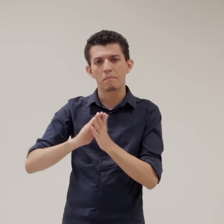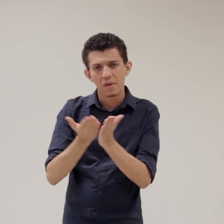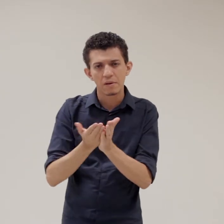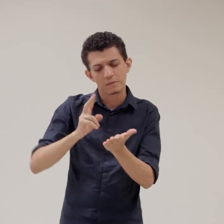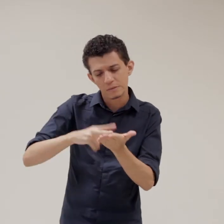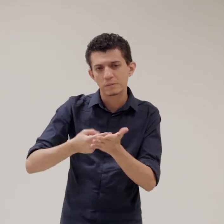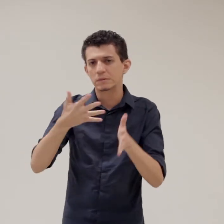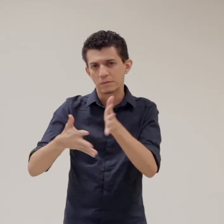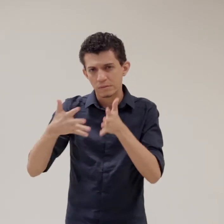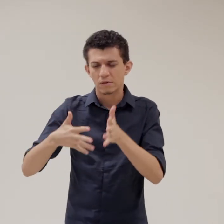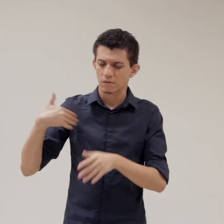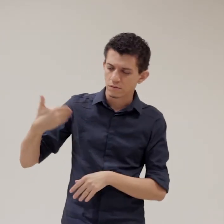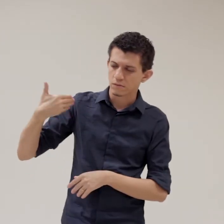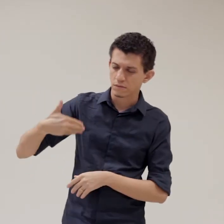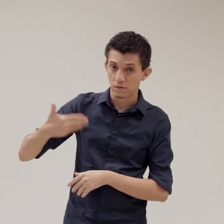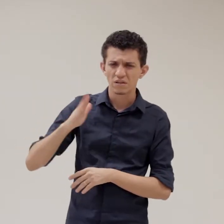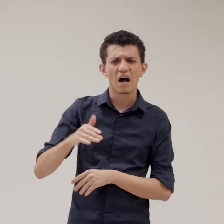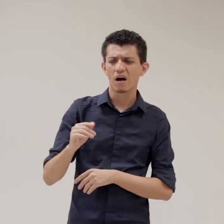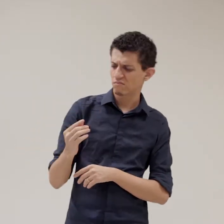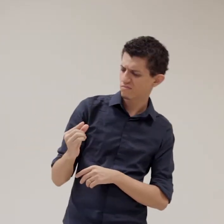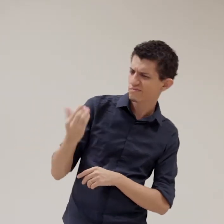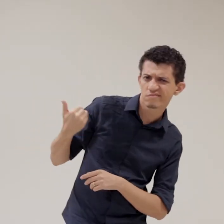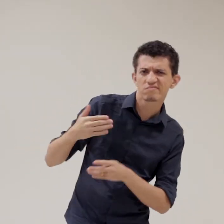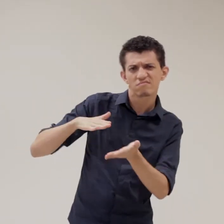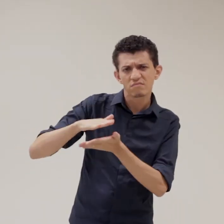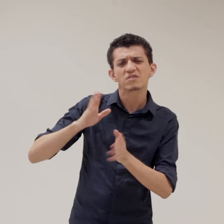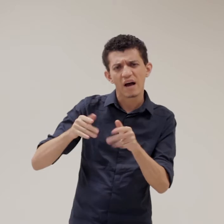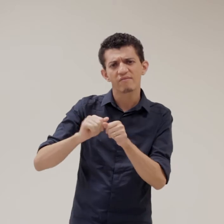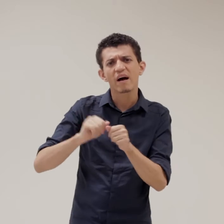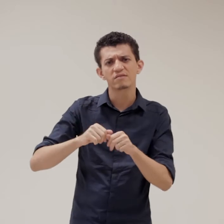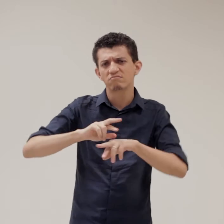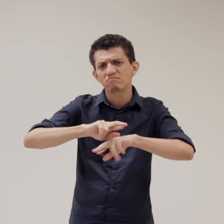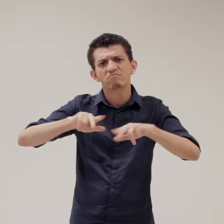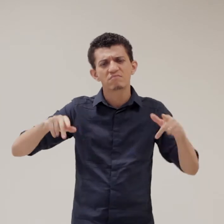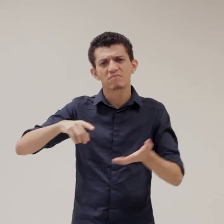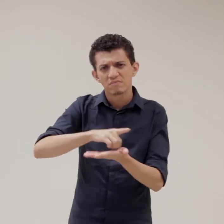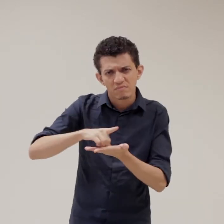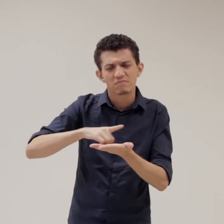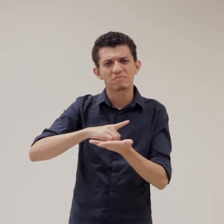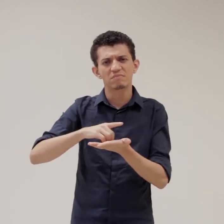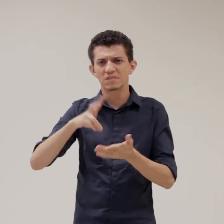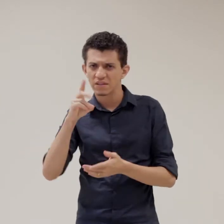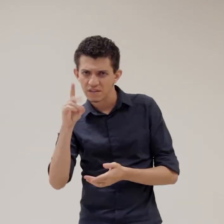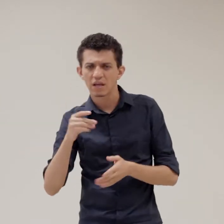Seibert. Segundo ele, a tradução da Bíblia em Libras tem toda a complexidade da tradução para uma língua